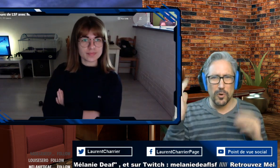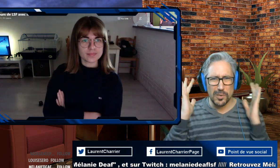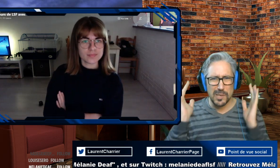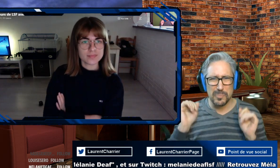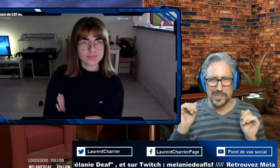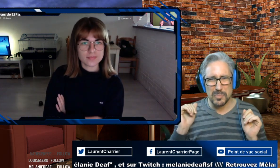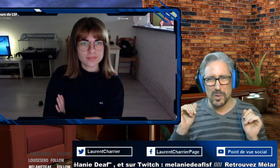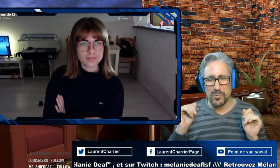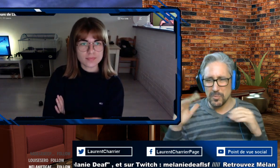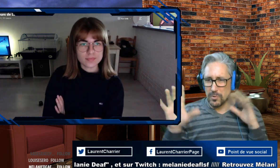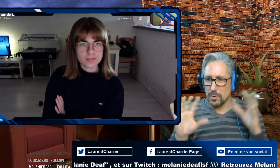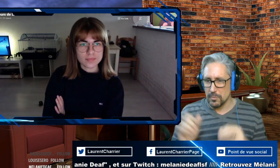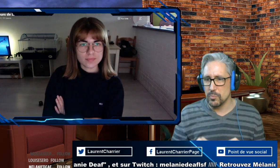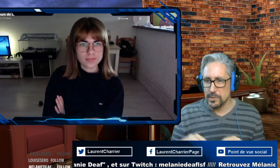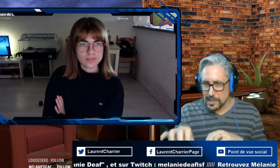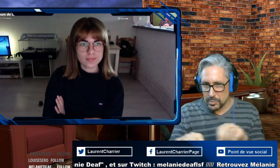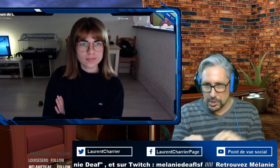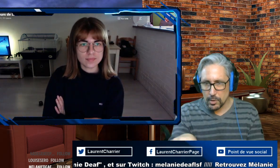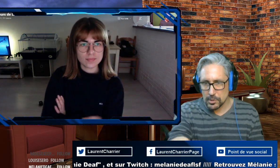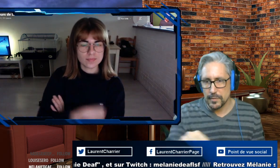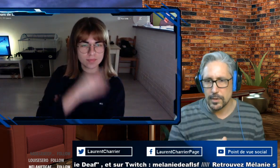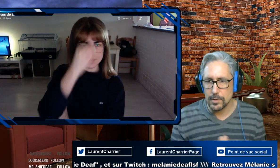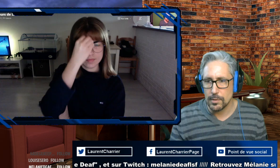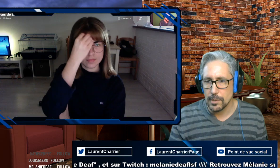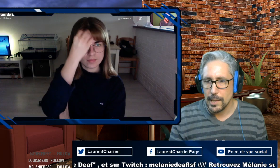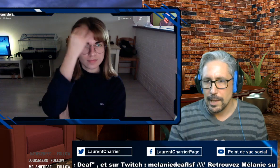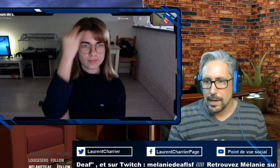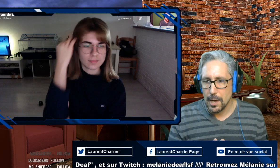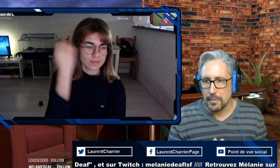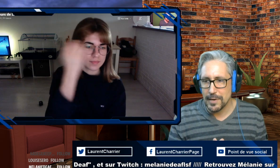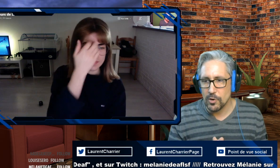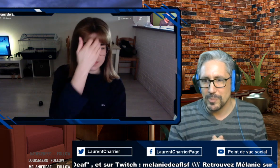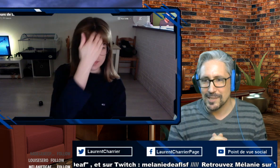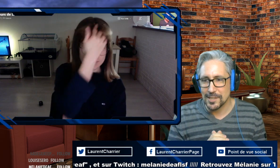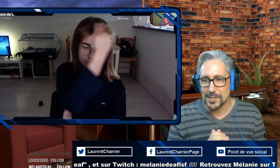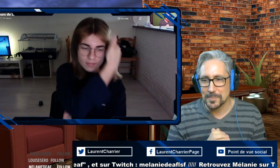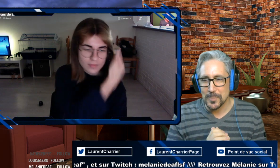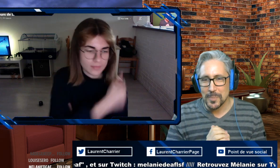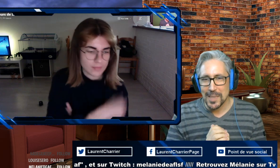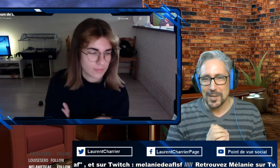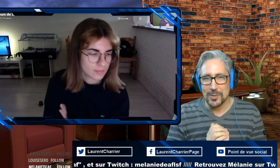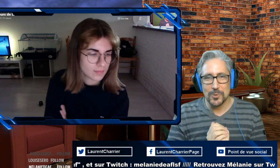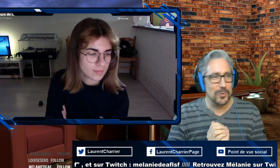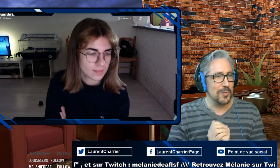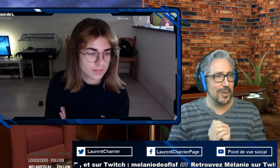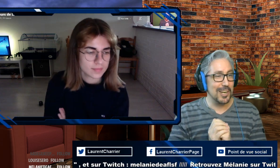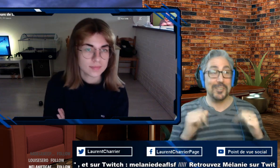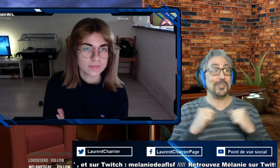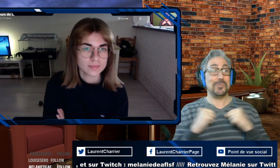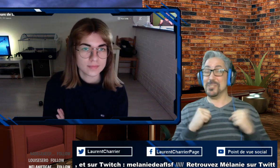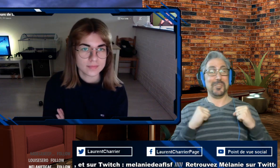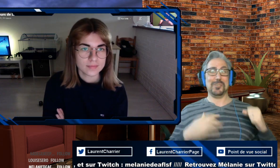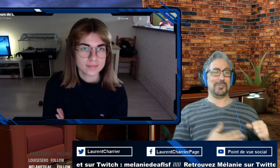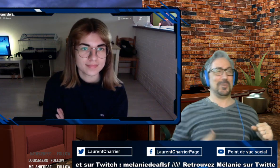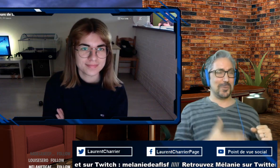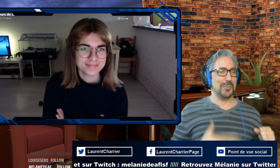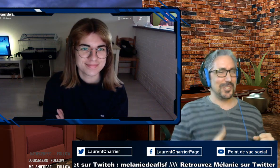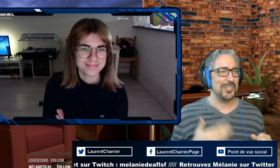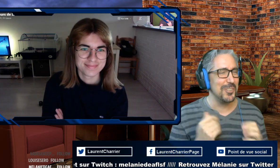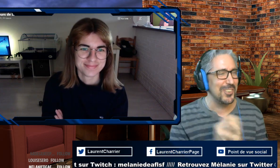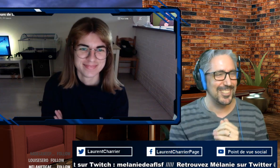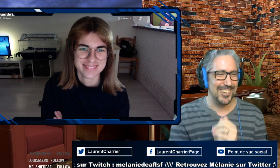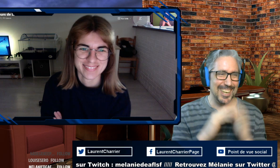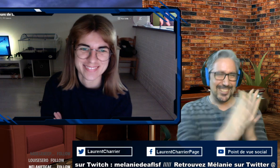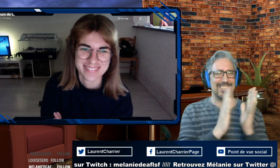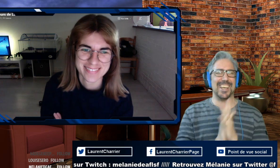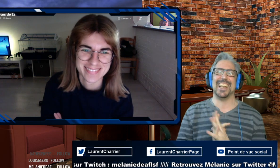trop fort, c'est pas bon, vous me dites et puis j'arrange avec le mixage. Donc voilà. Oh, je suis content, je